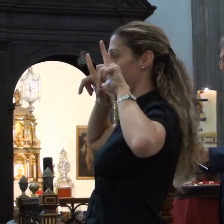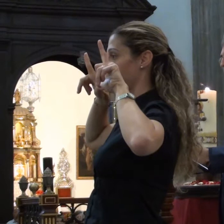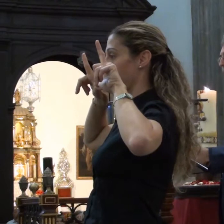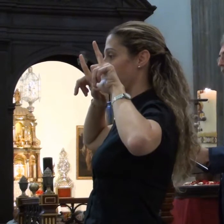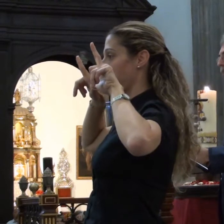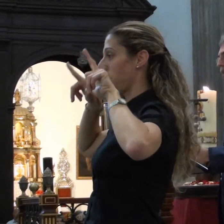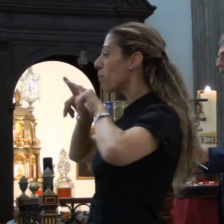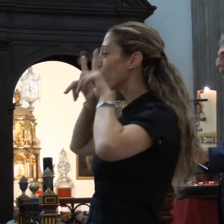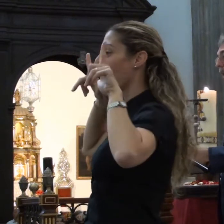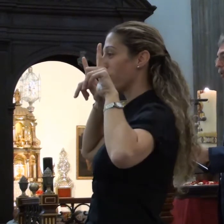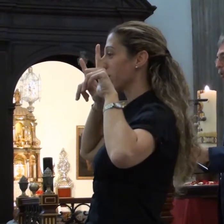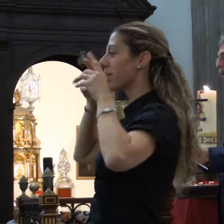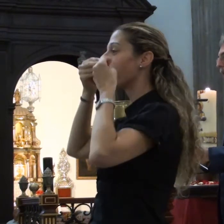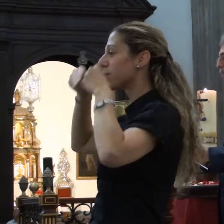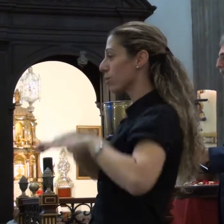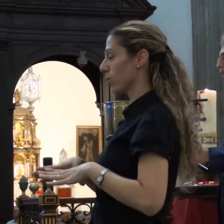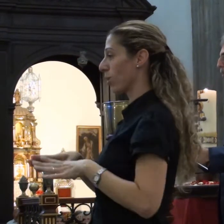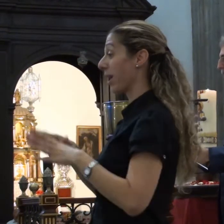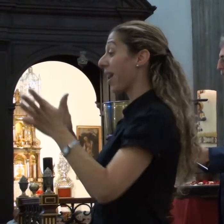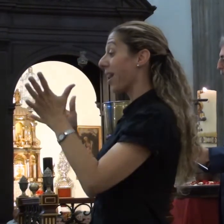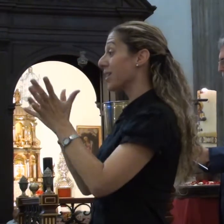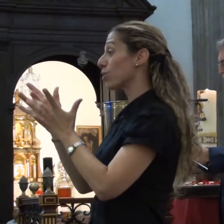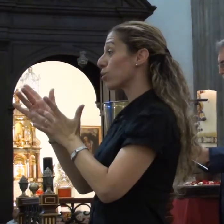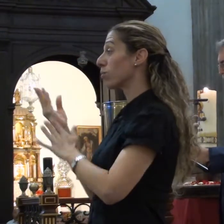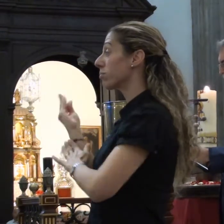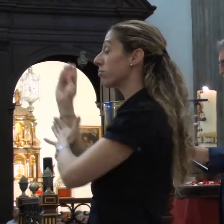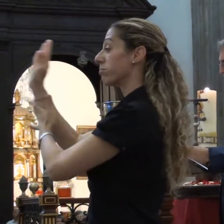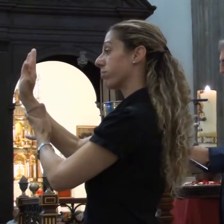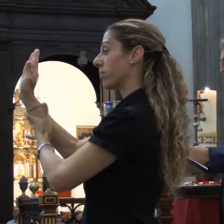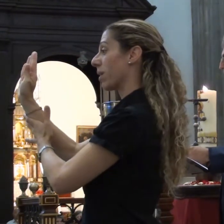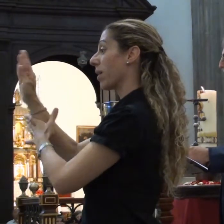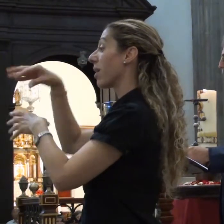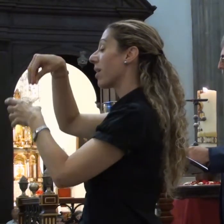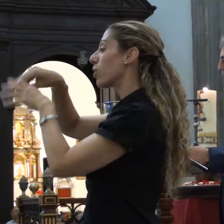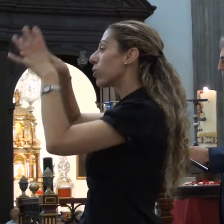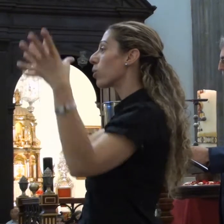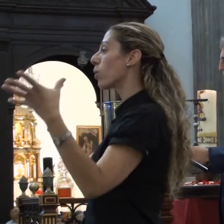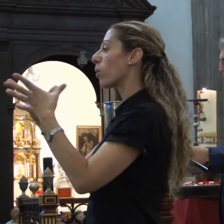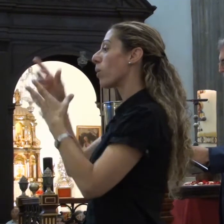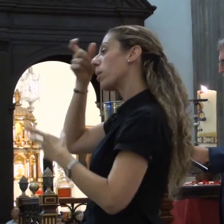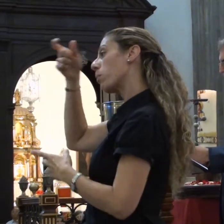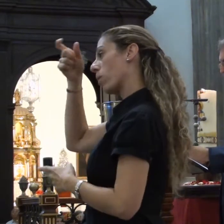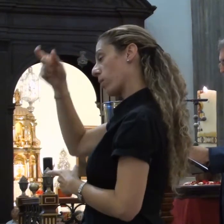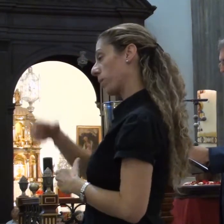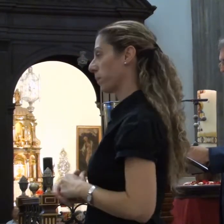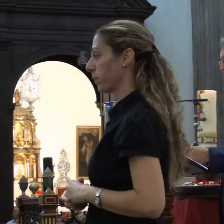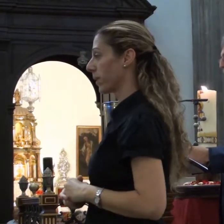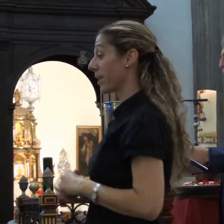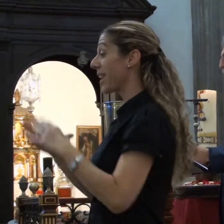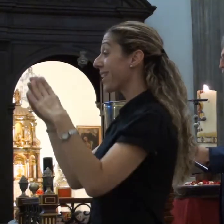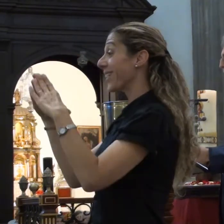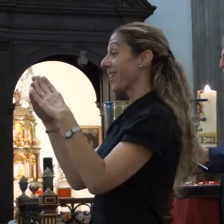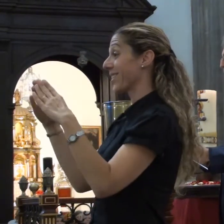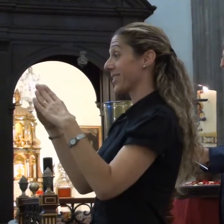la y quien hace presente a Cristo en medio del pueblo la vida de la iglesia